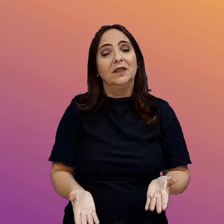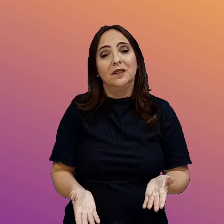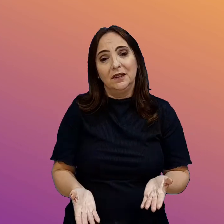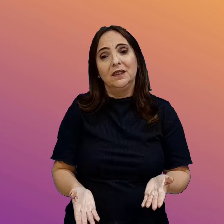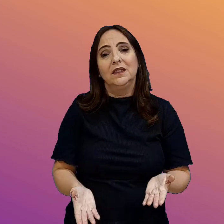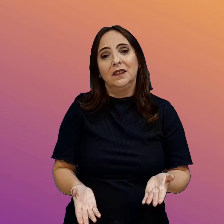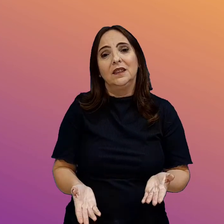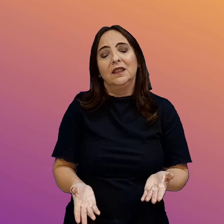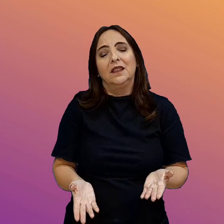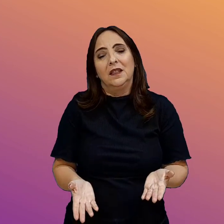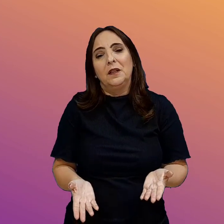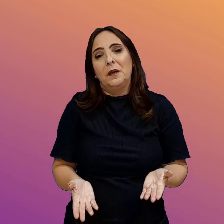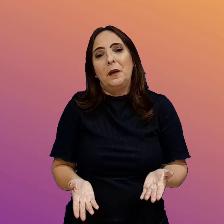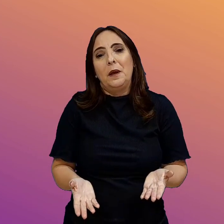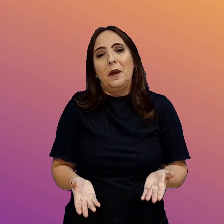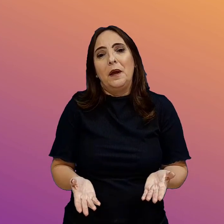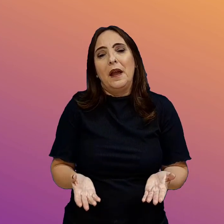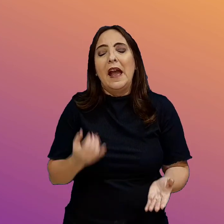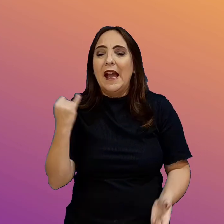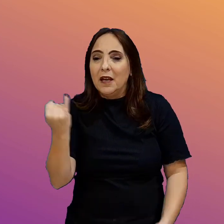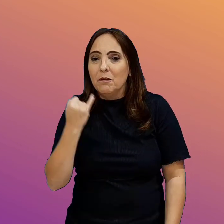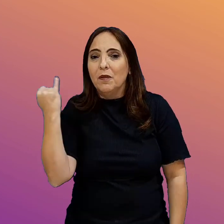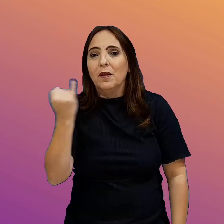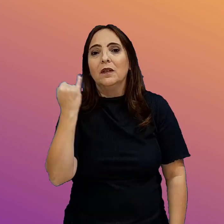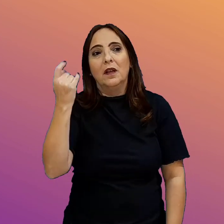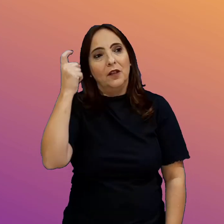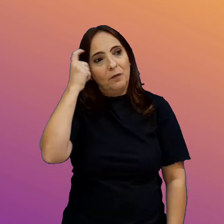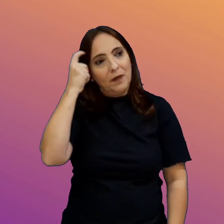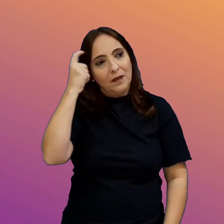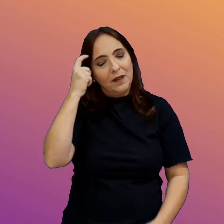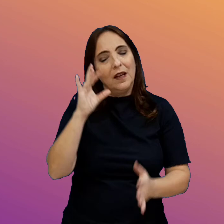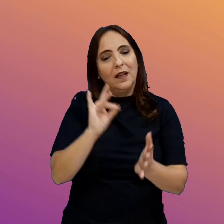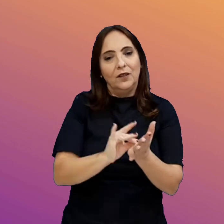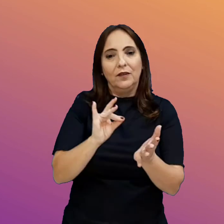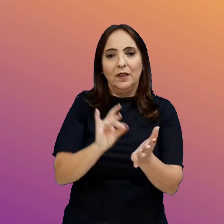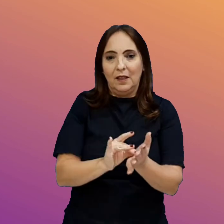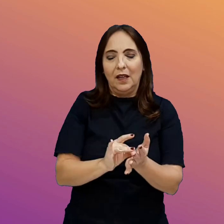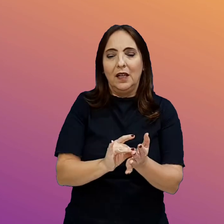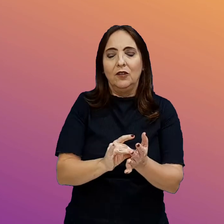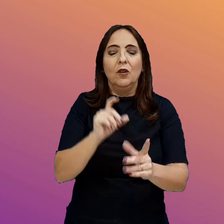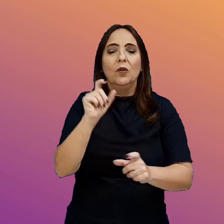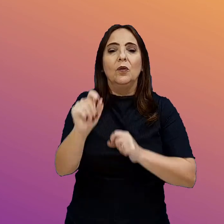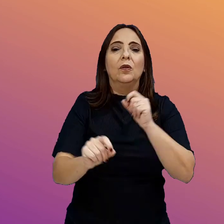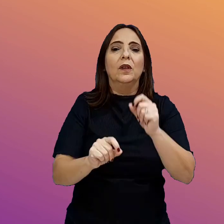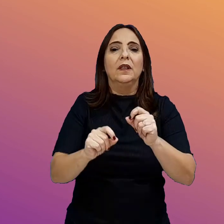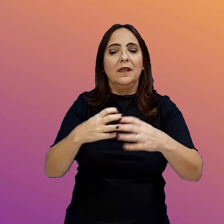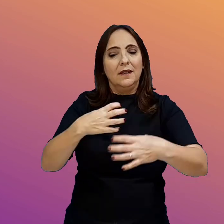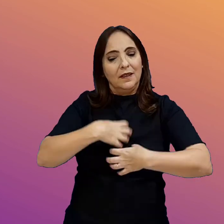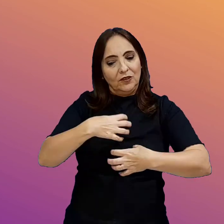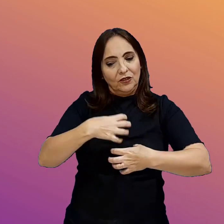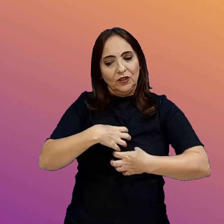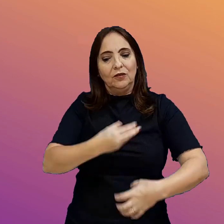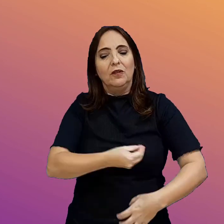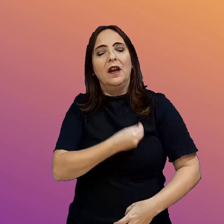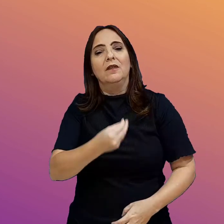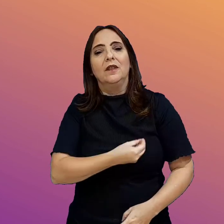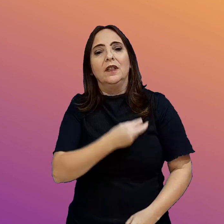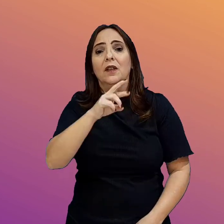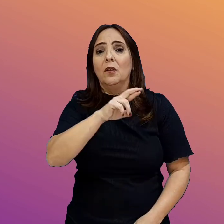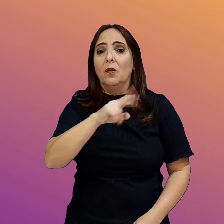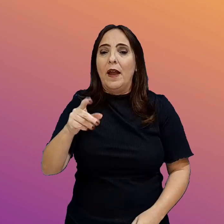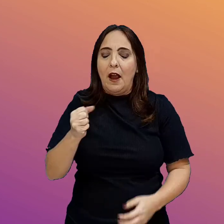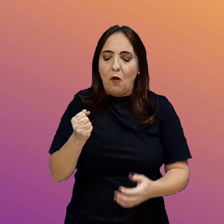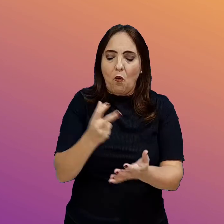esse é um ponto que é importante pensar, né? Do que dá sentido à vida. Não é